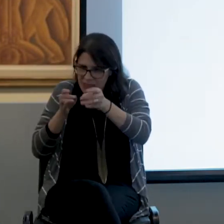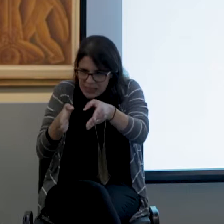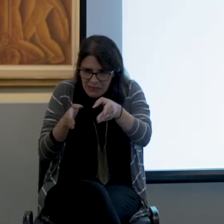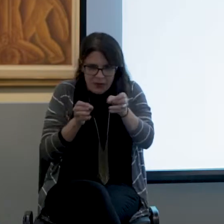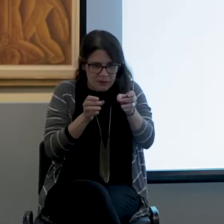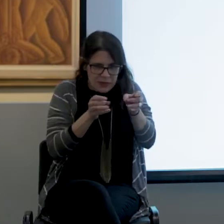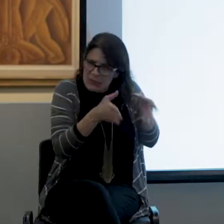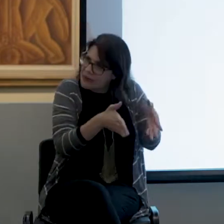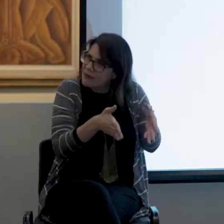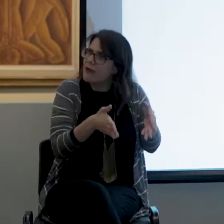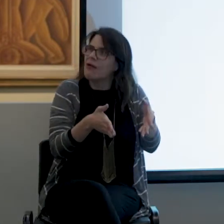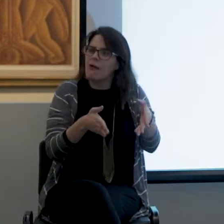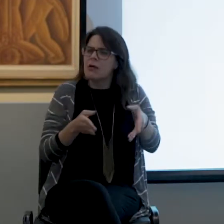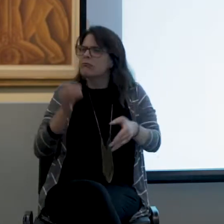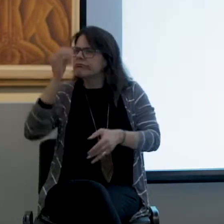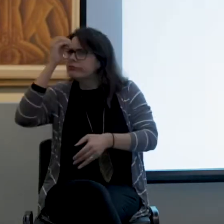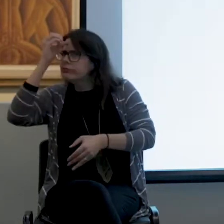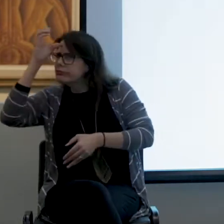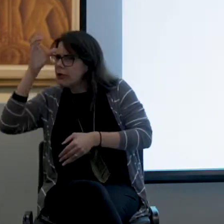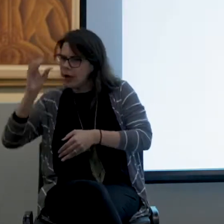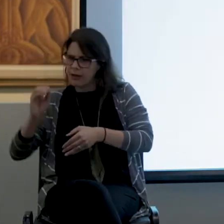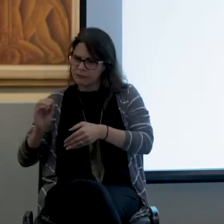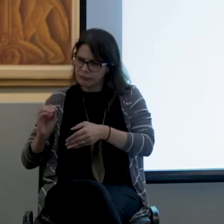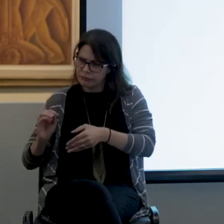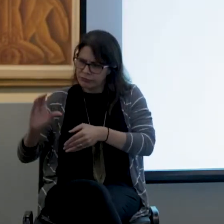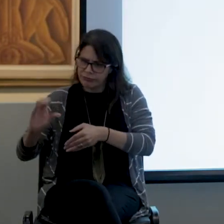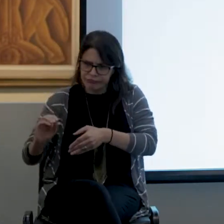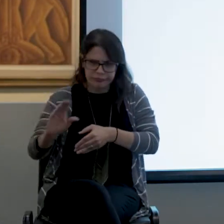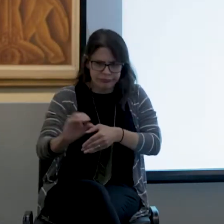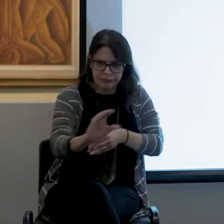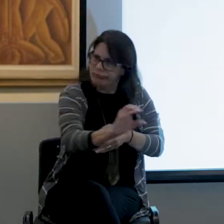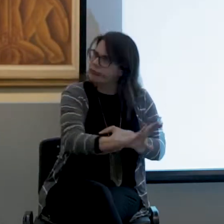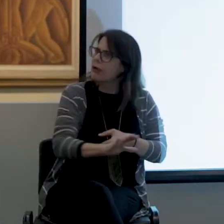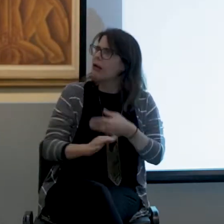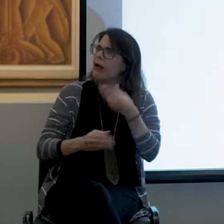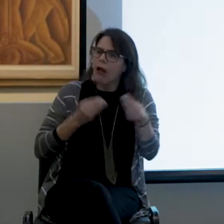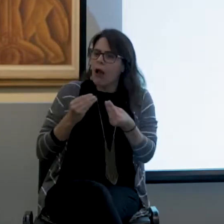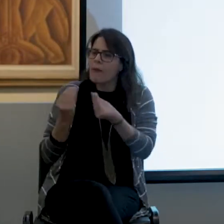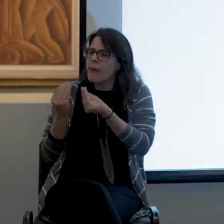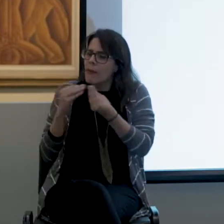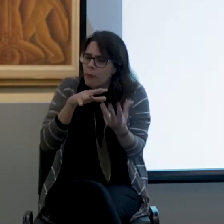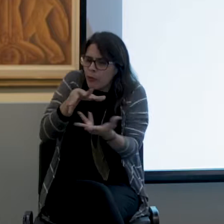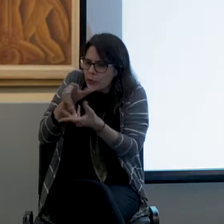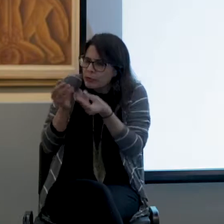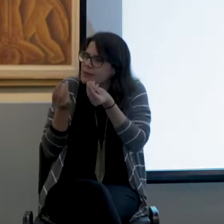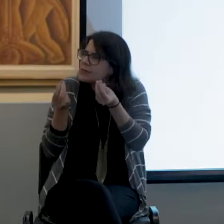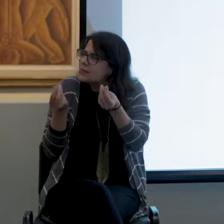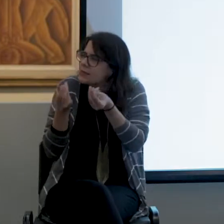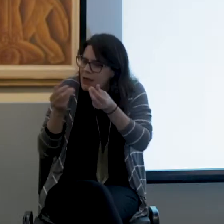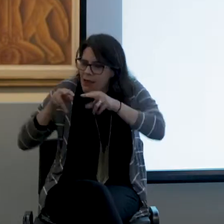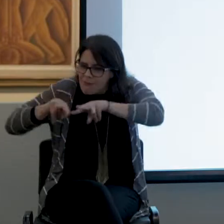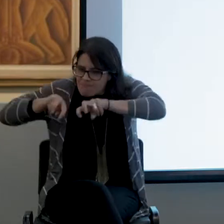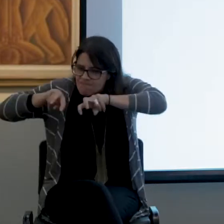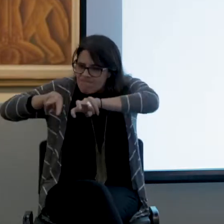de exploração do mundo, das sensibilidades e tal, a arte seja o mais